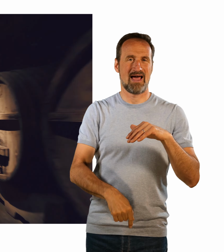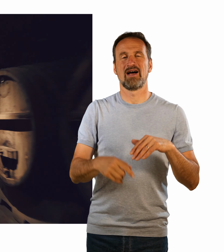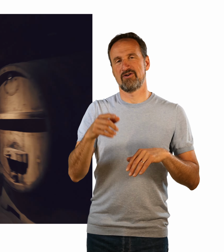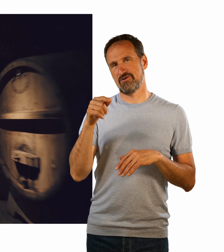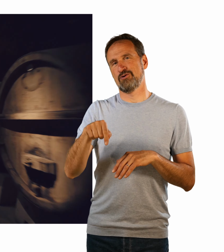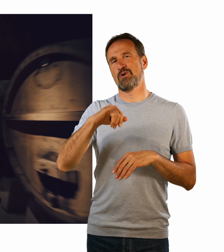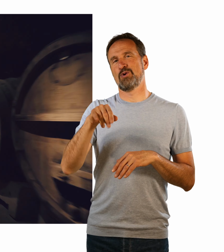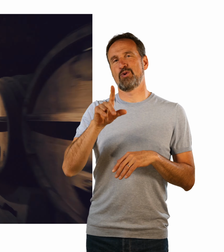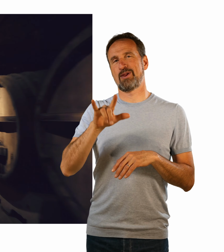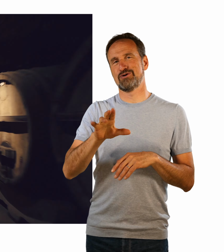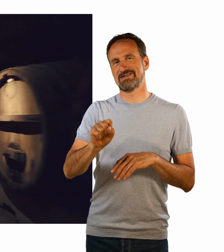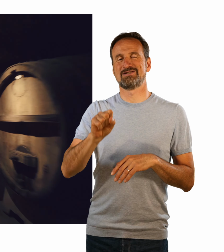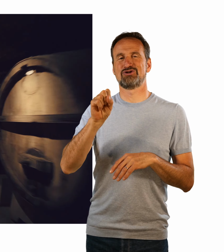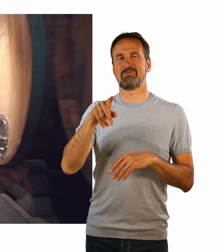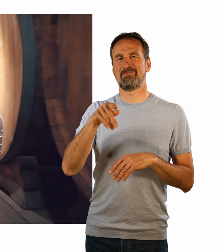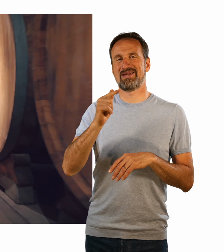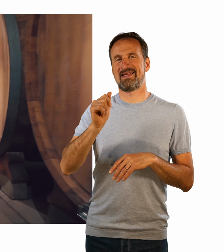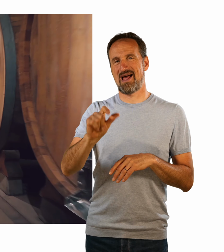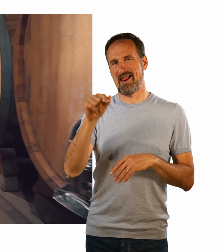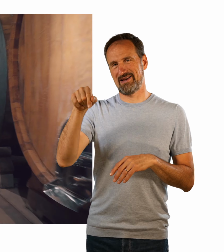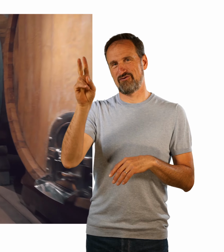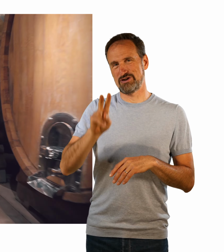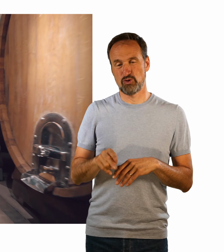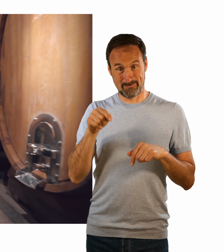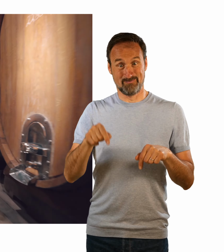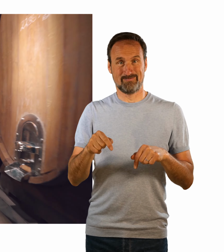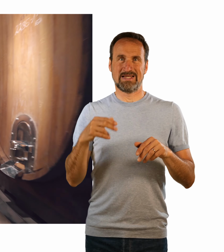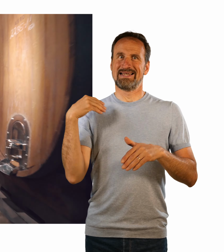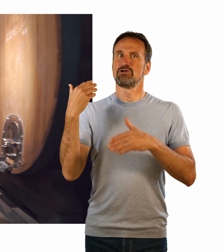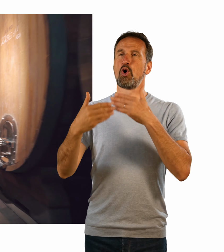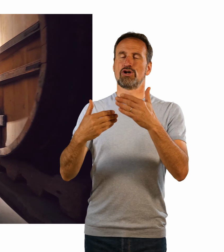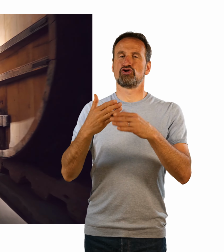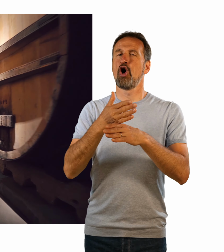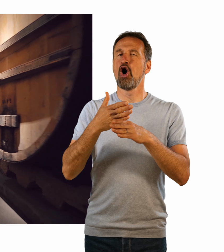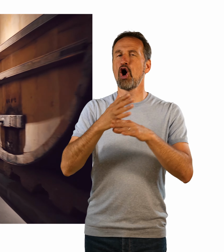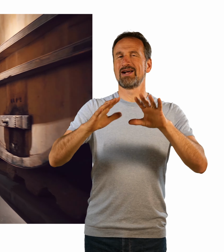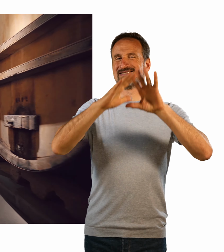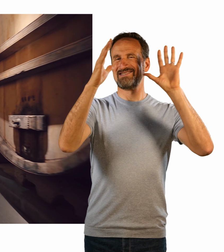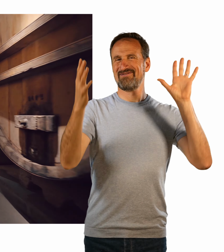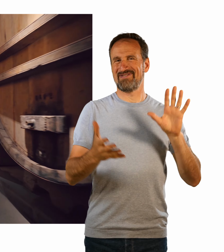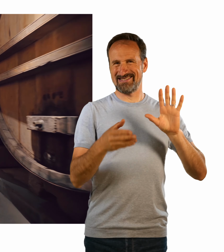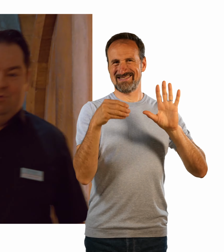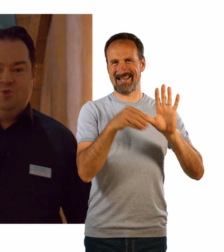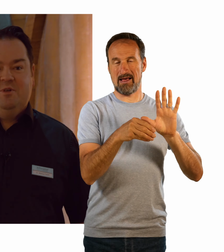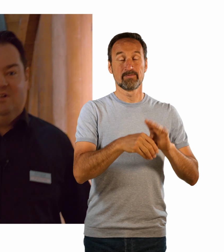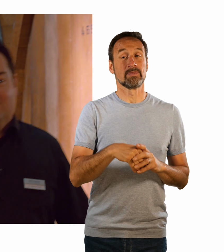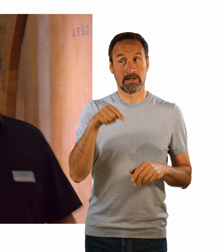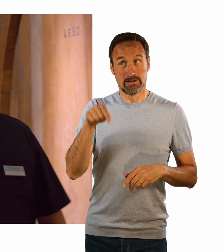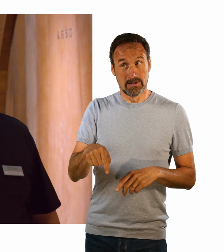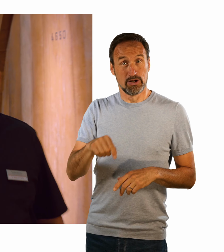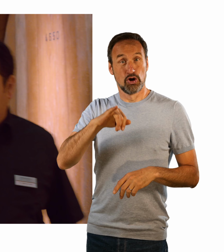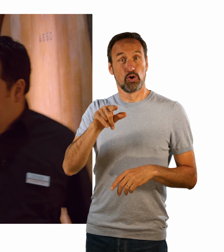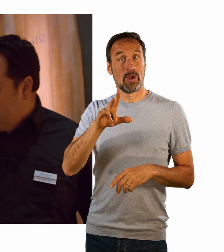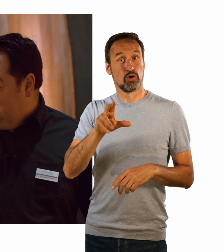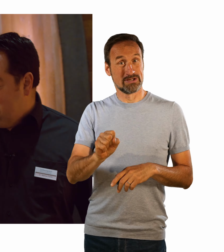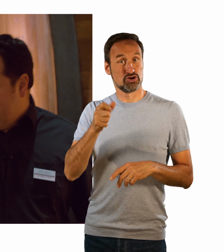historischen Holzfasskeller. Das ist unser Herzstück. Also was uns da erwartet hat, war wirklich beeindruckend. Die Stiftung Julio-Spital gibt es schon